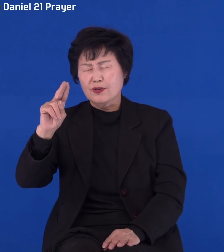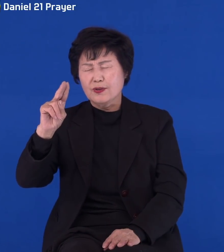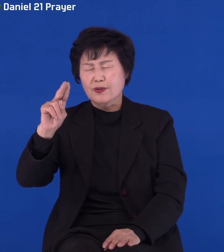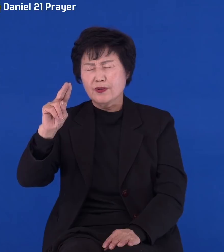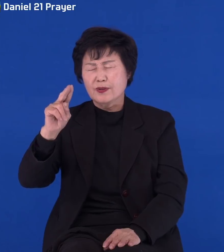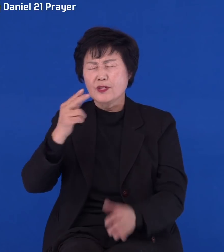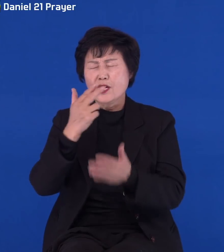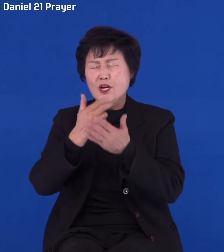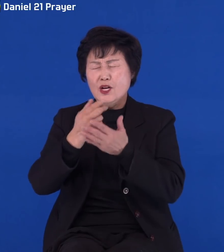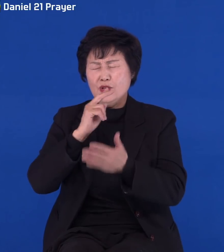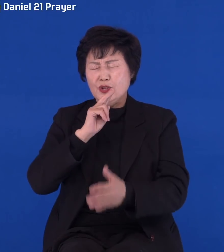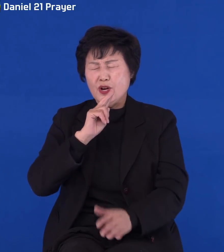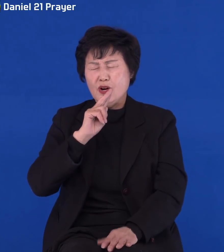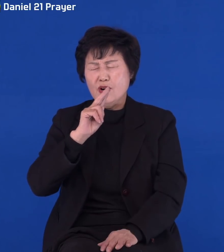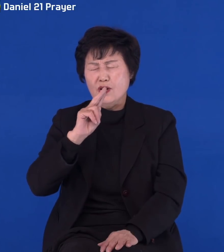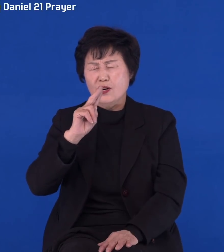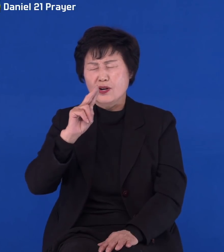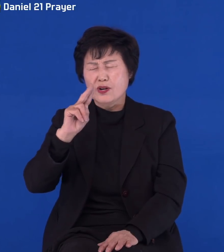주여,